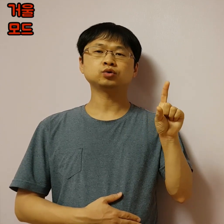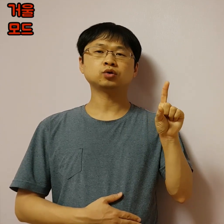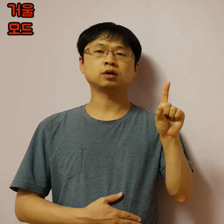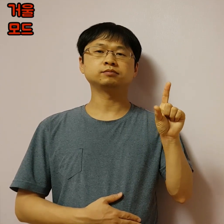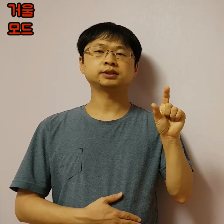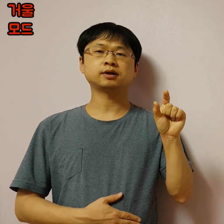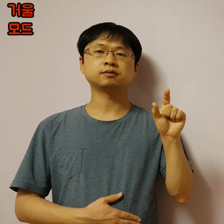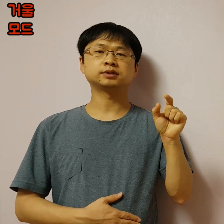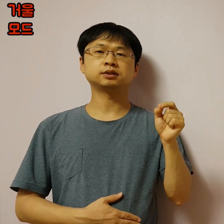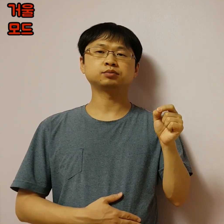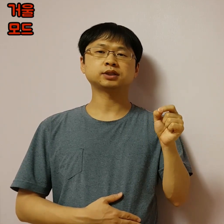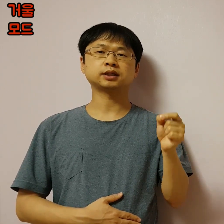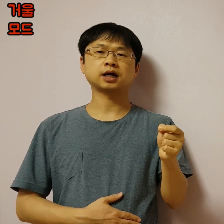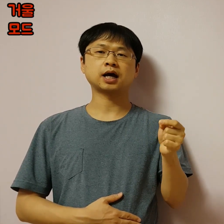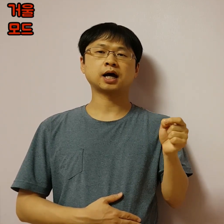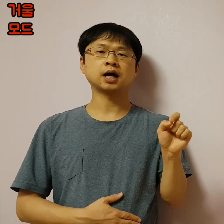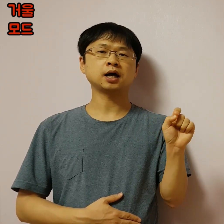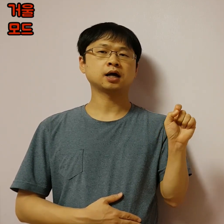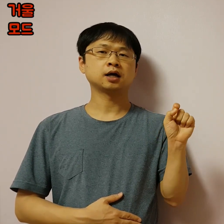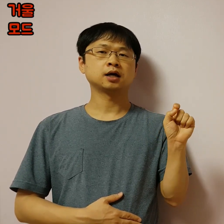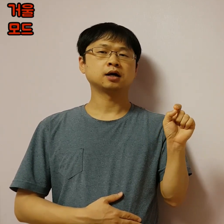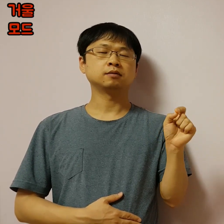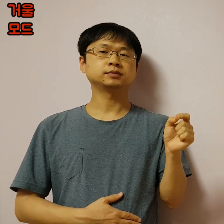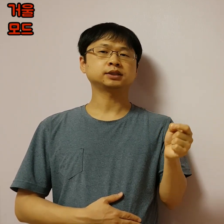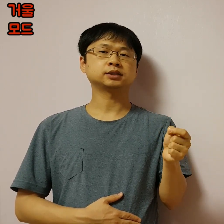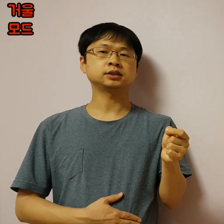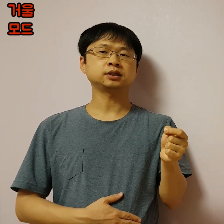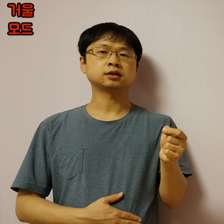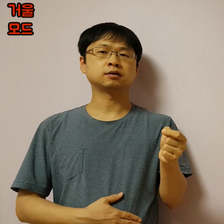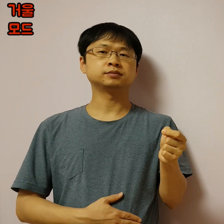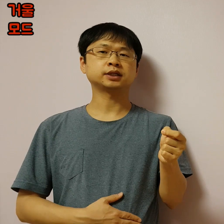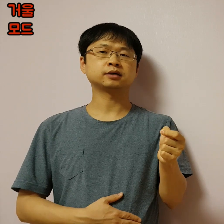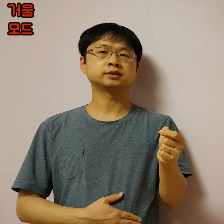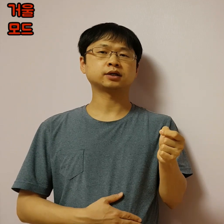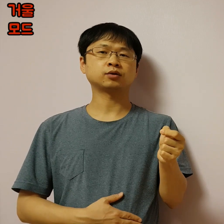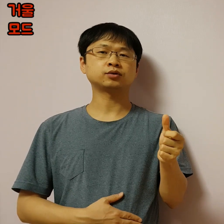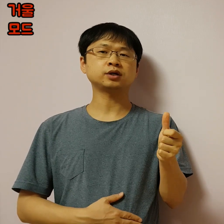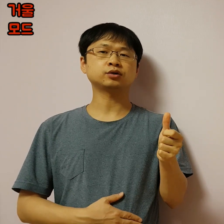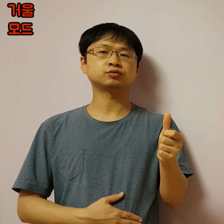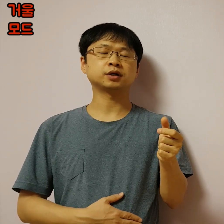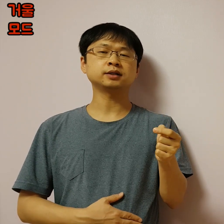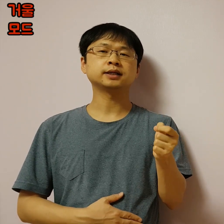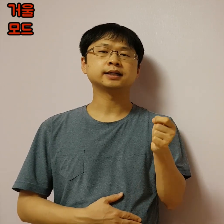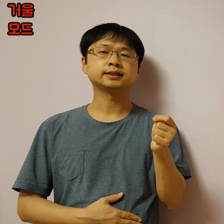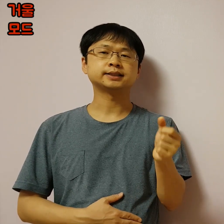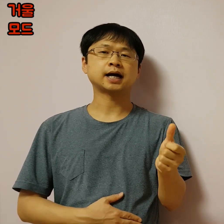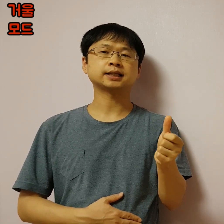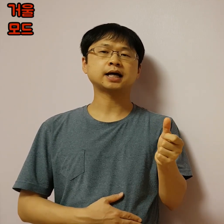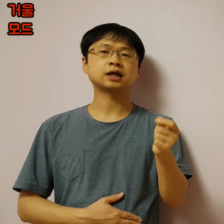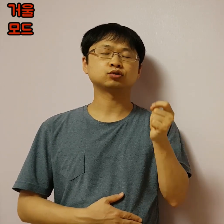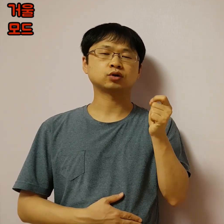오른손 엄지와 검지를 붙였다가 엄지를 검지의 근처로 튕겨주면 작다라는 소가